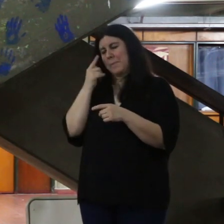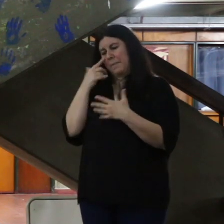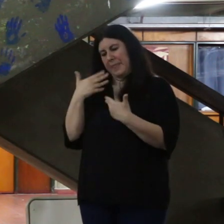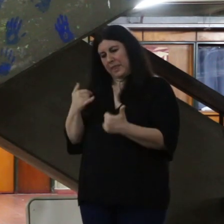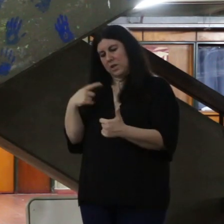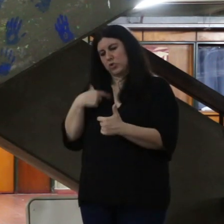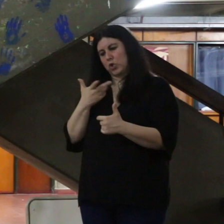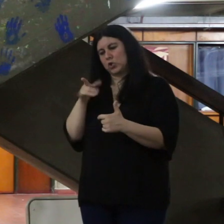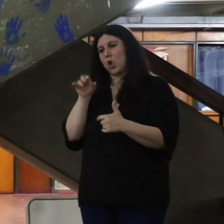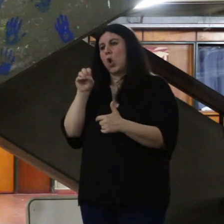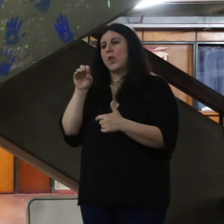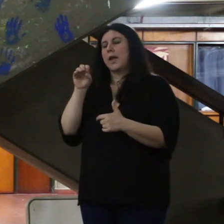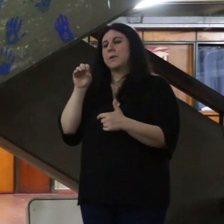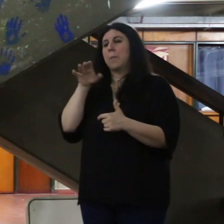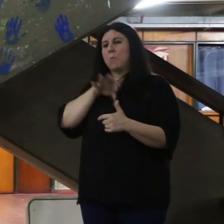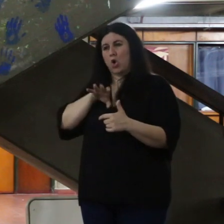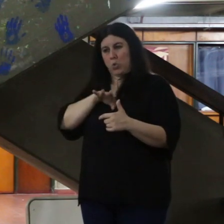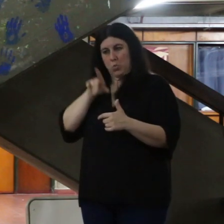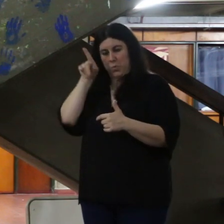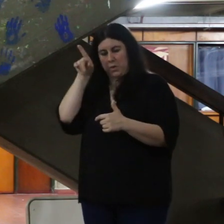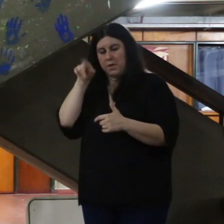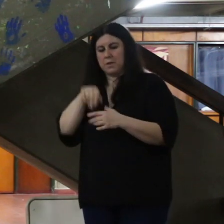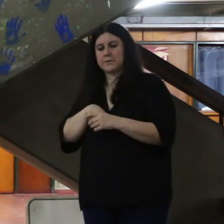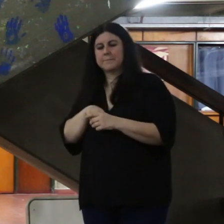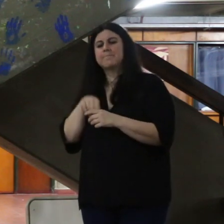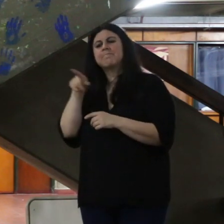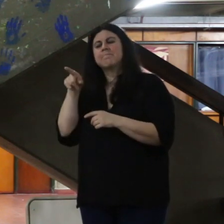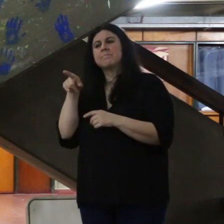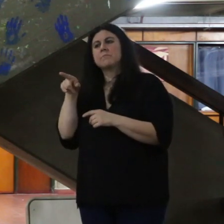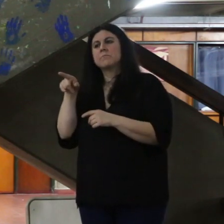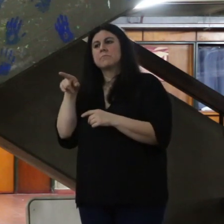que nos ayuda mucho a pensar